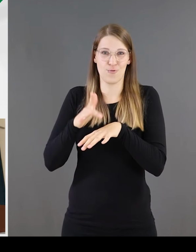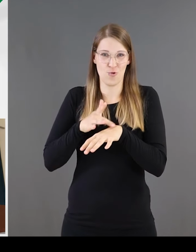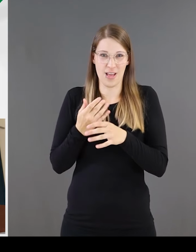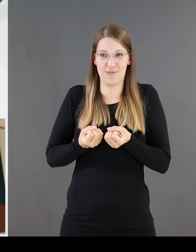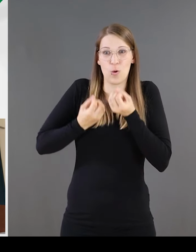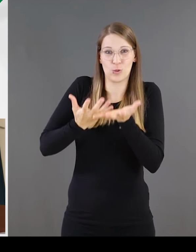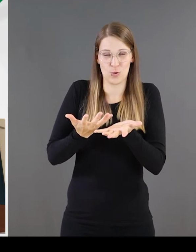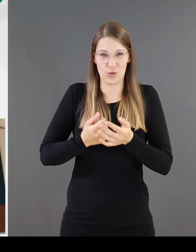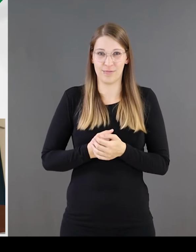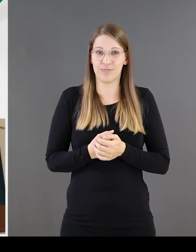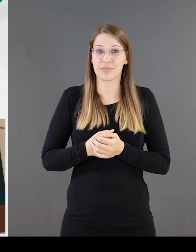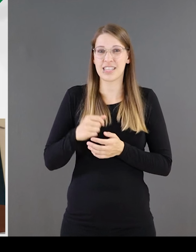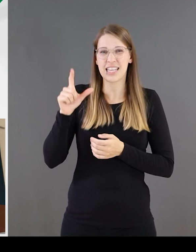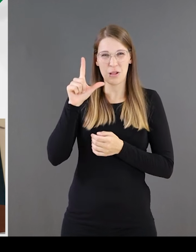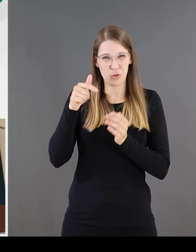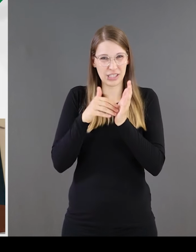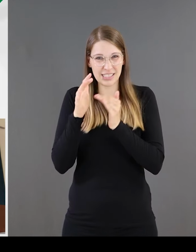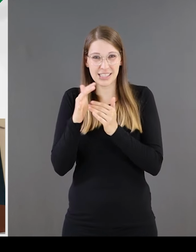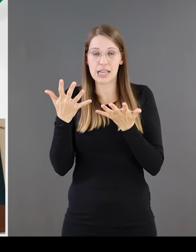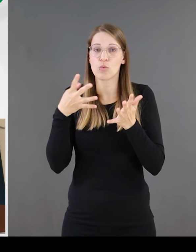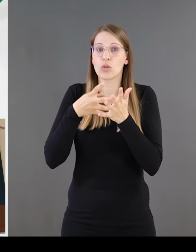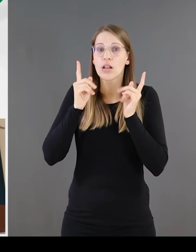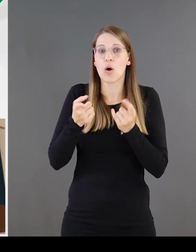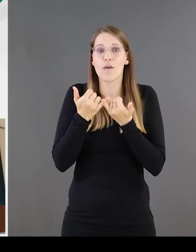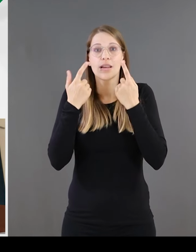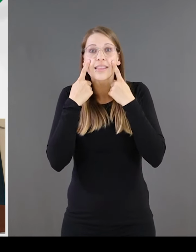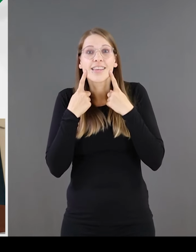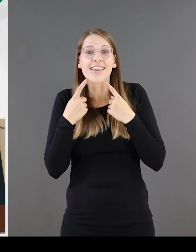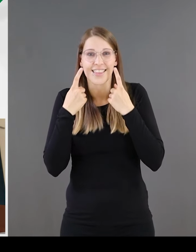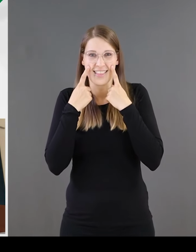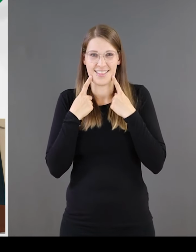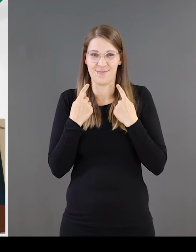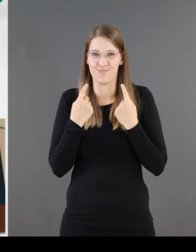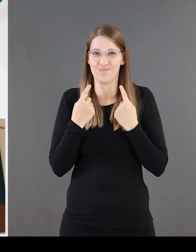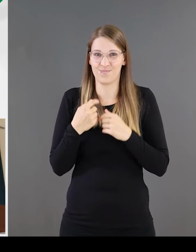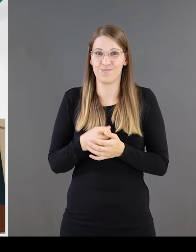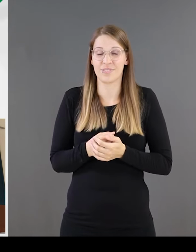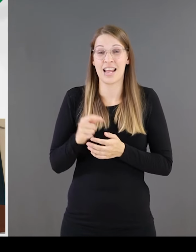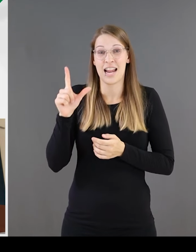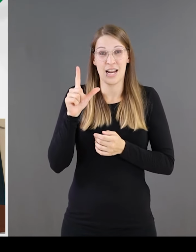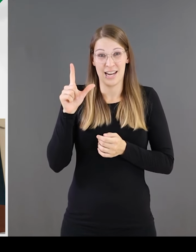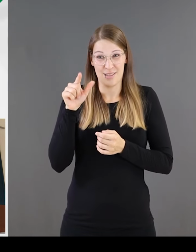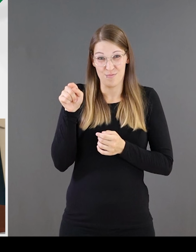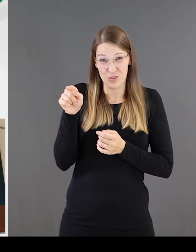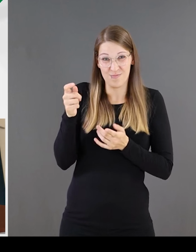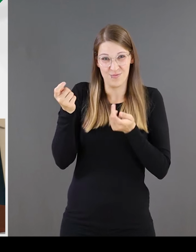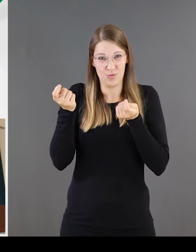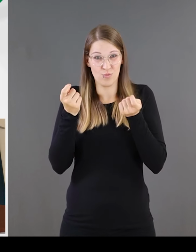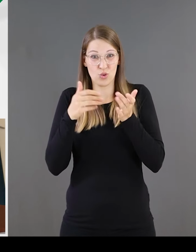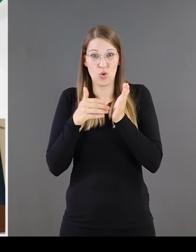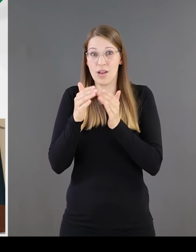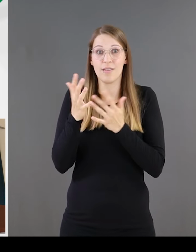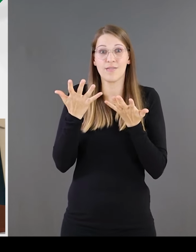System wird kontrolliert, dass die Tränen kommen, das limbische System